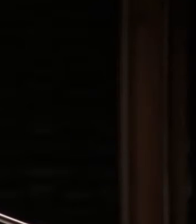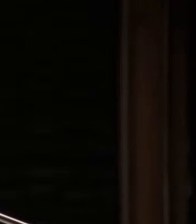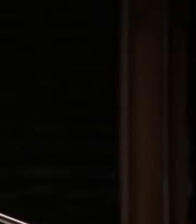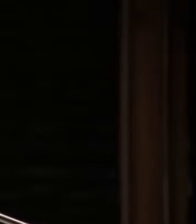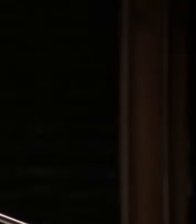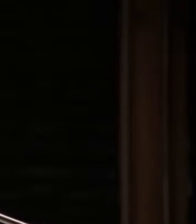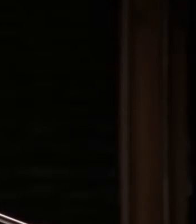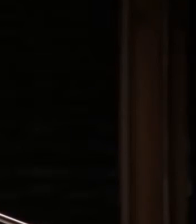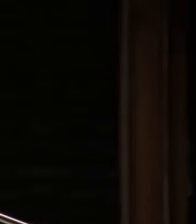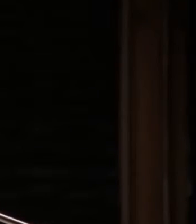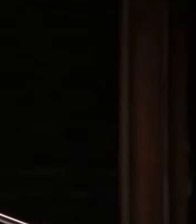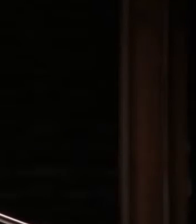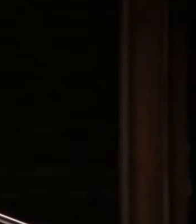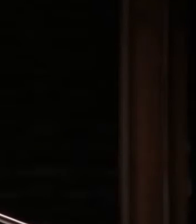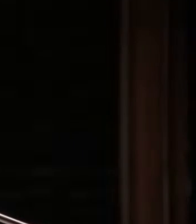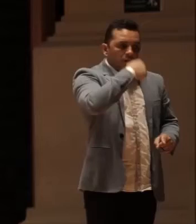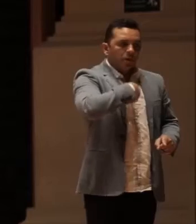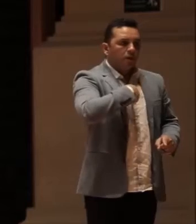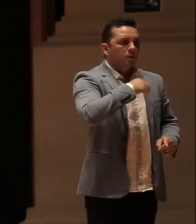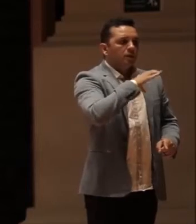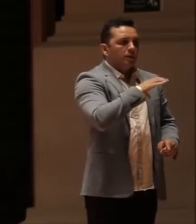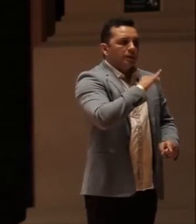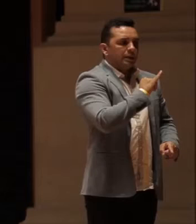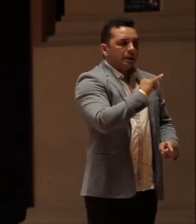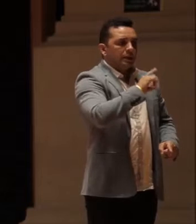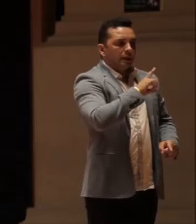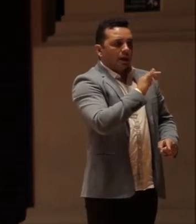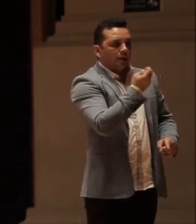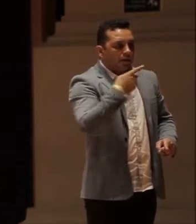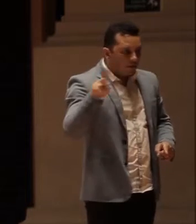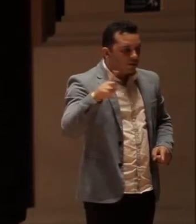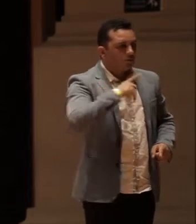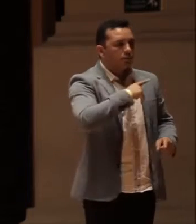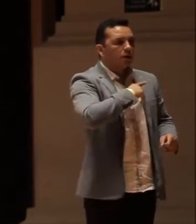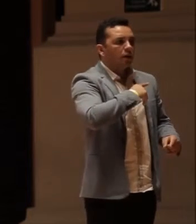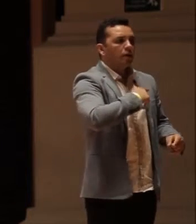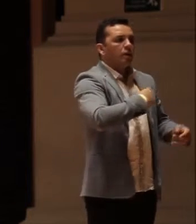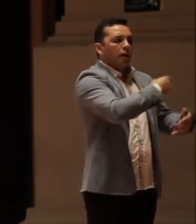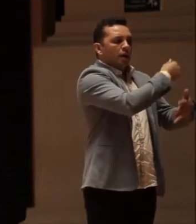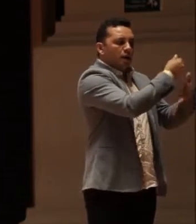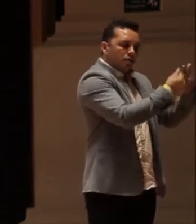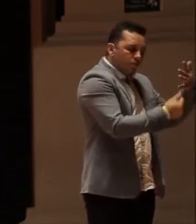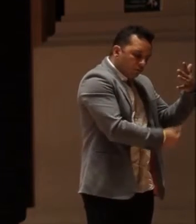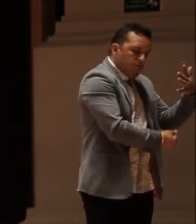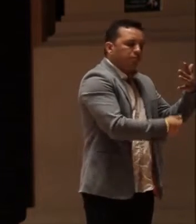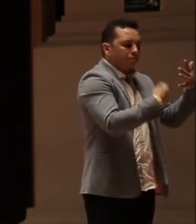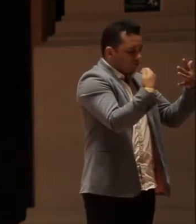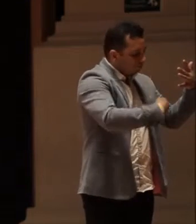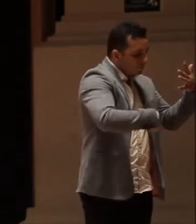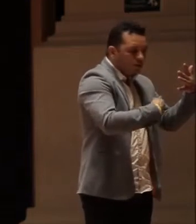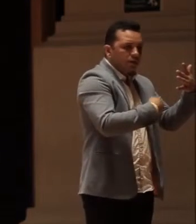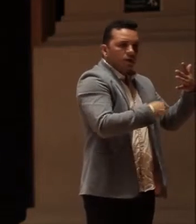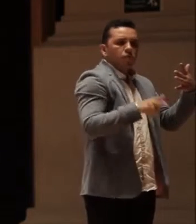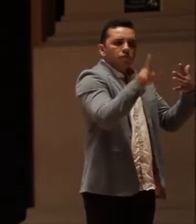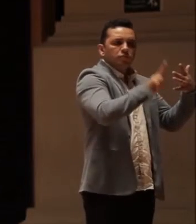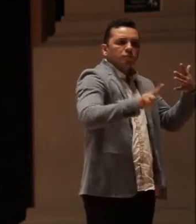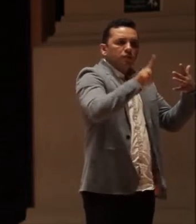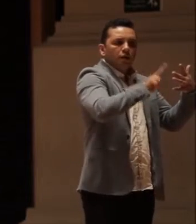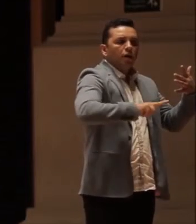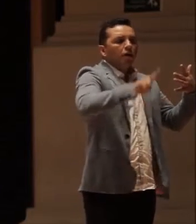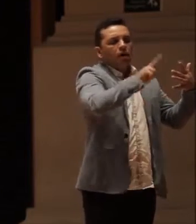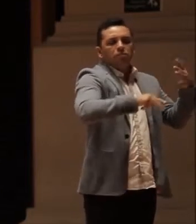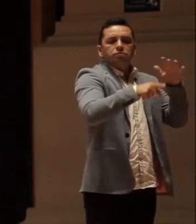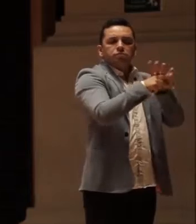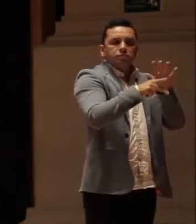enquanto cidadãos, o recurso público ele tem que ser usado com transparência para toda a sociedade. E